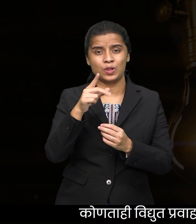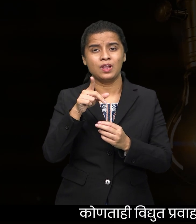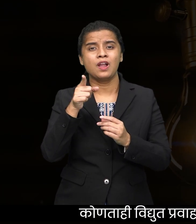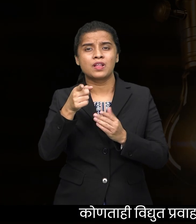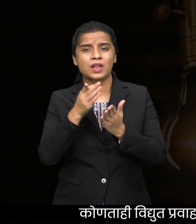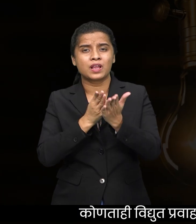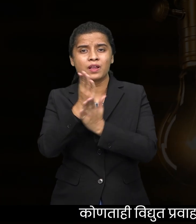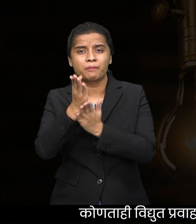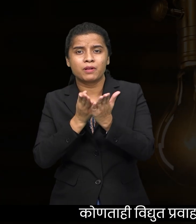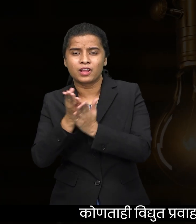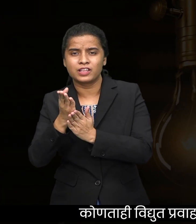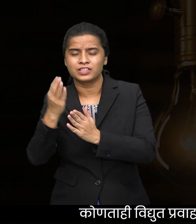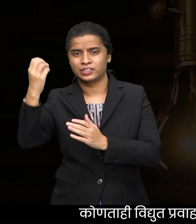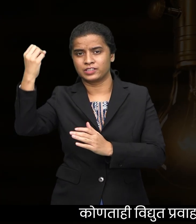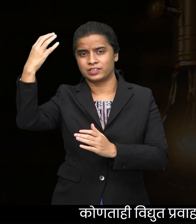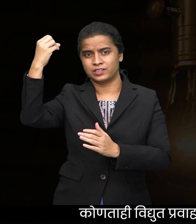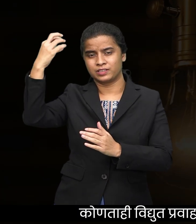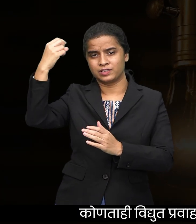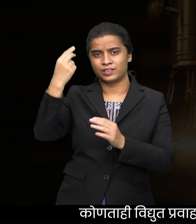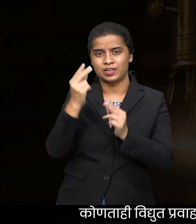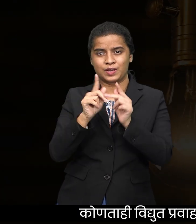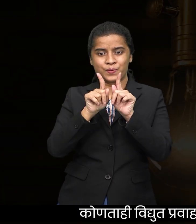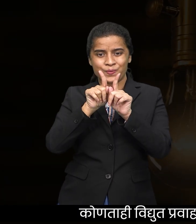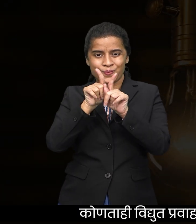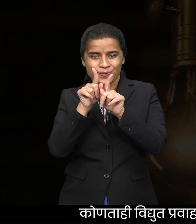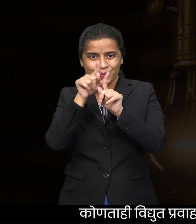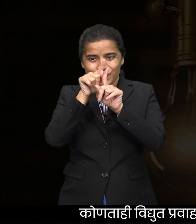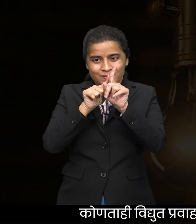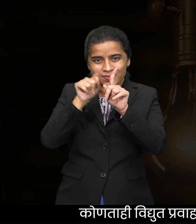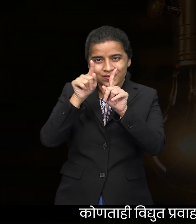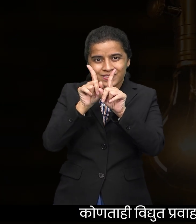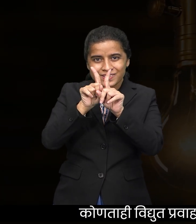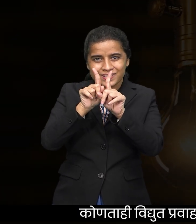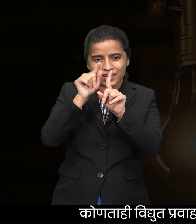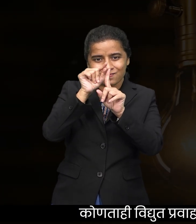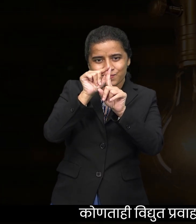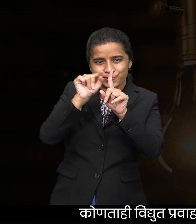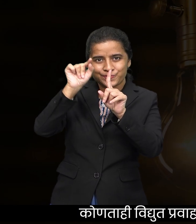कोणताही विद्युत प्रवाह जात नसल्यामुळे तो पेटत नाही.